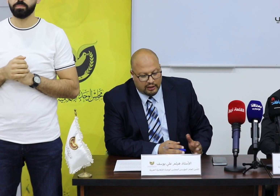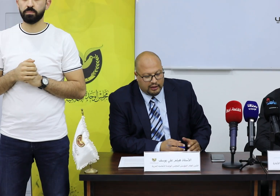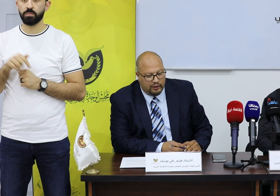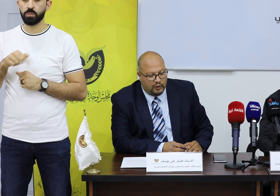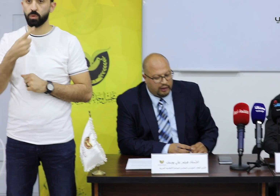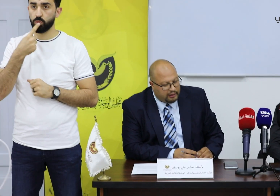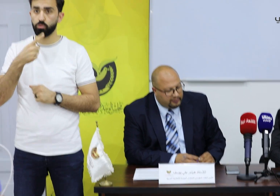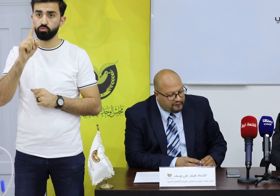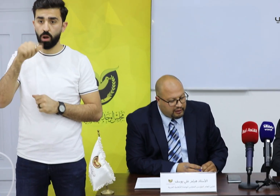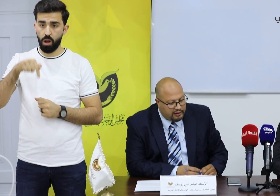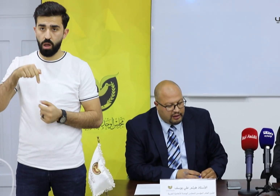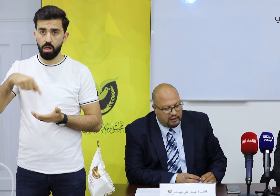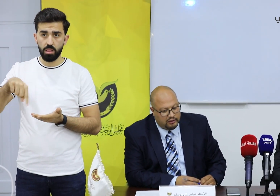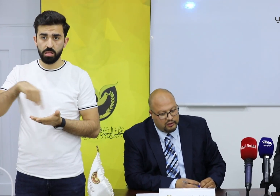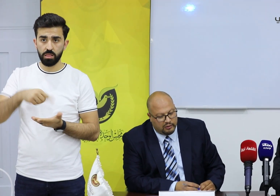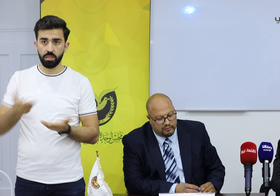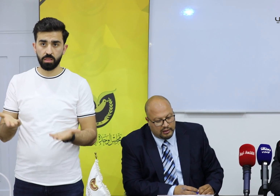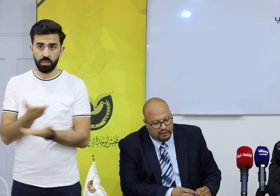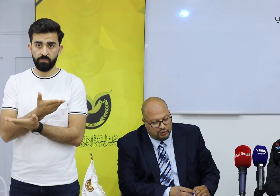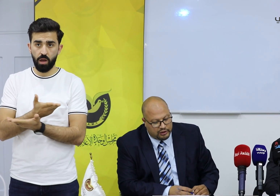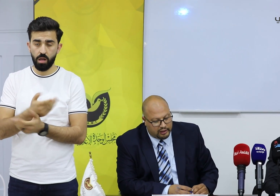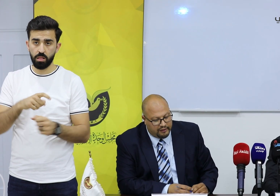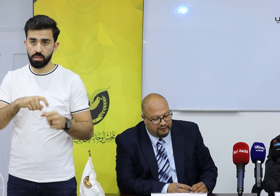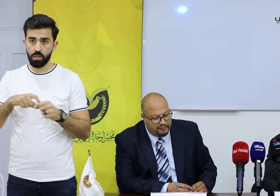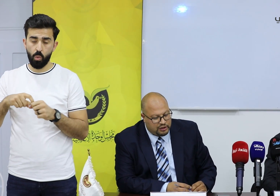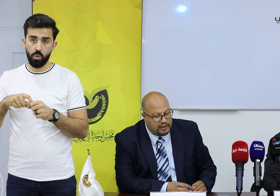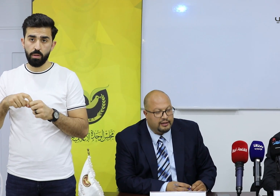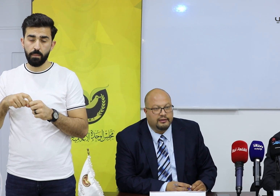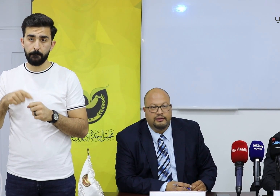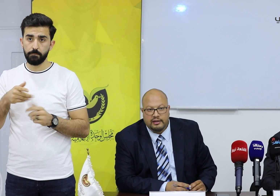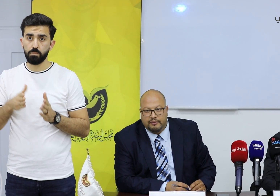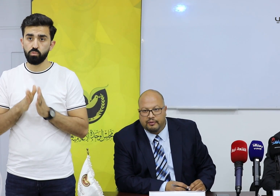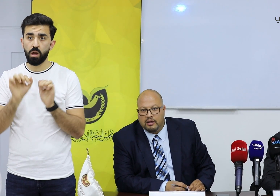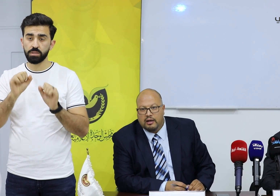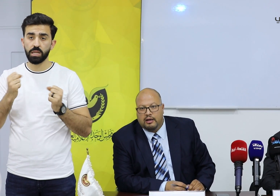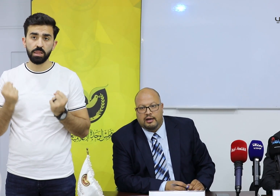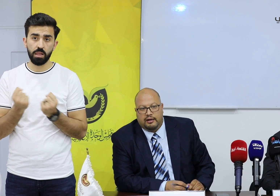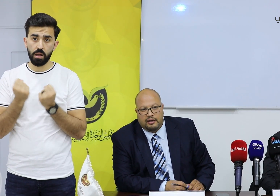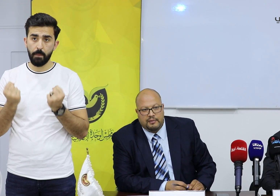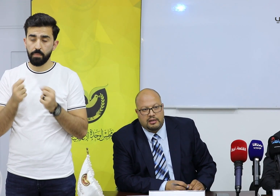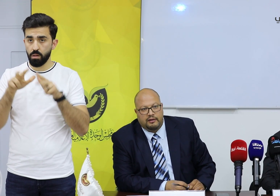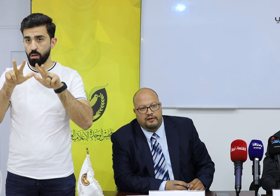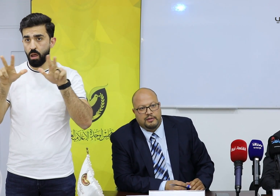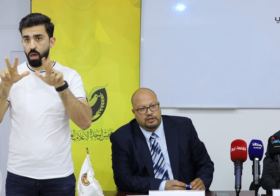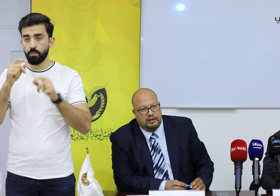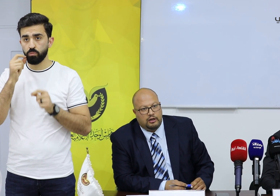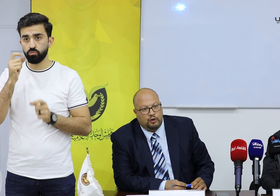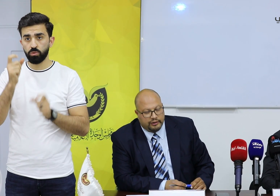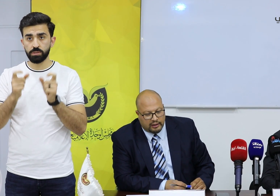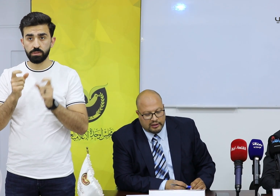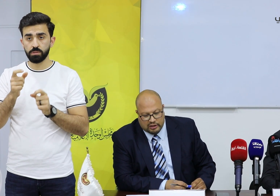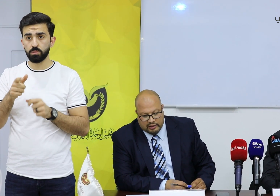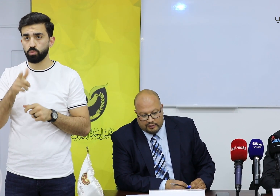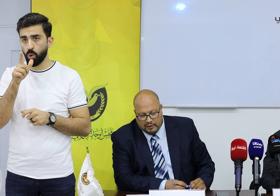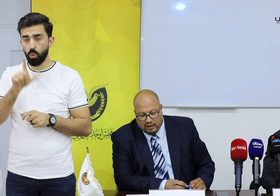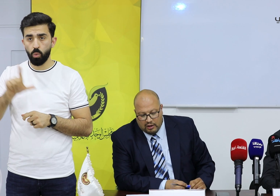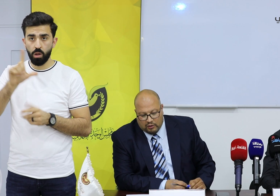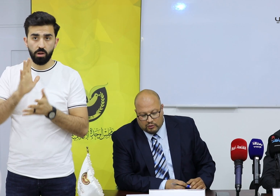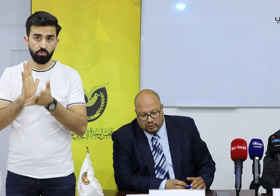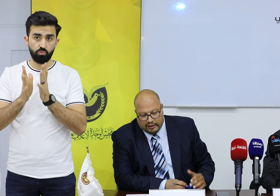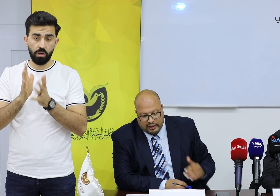إن شاء الله رح نوقع اتفاقية اليوم مشتركة في مجال التدريب الإعلاميين في مجال لغة